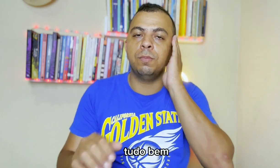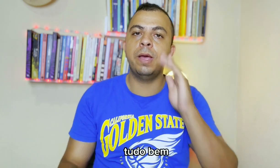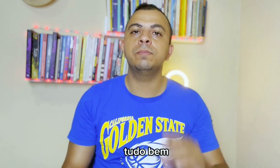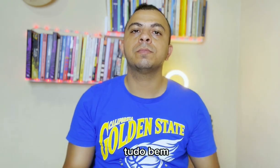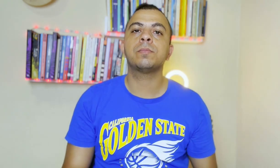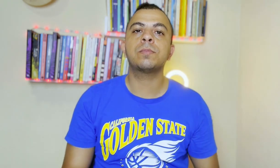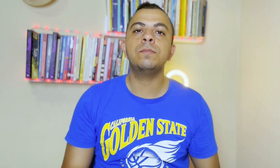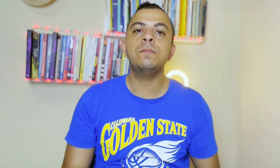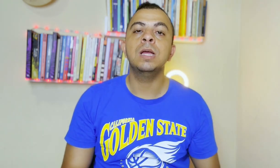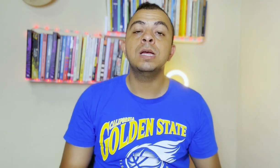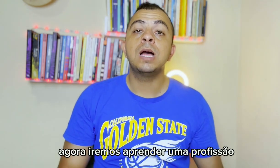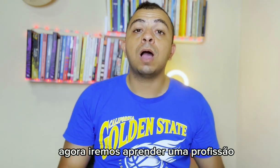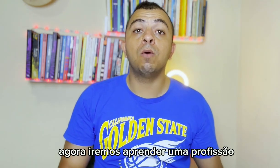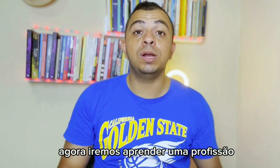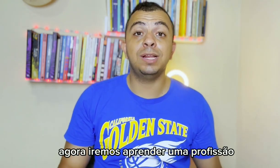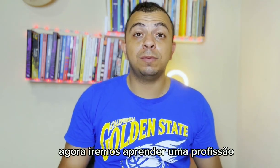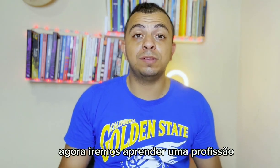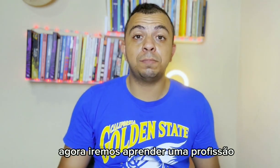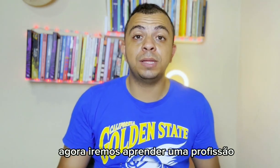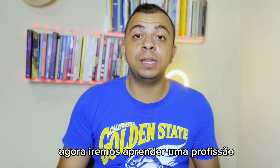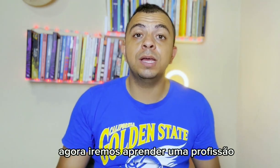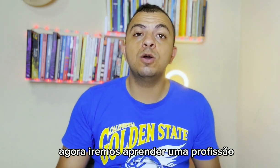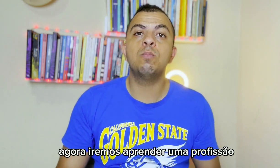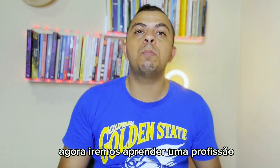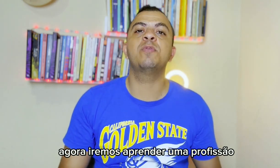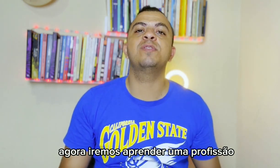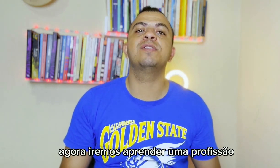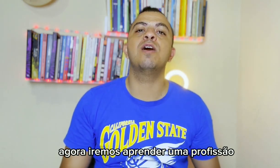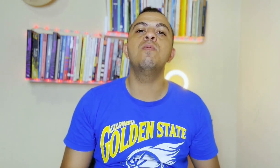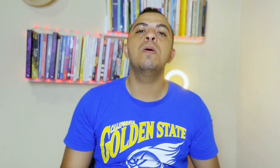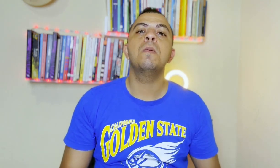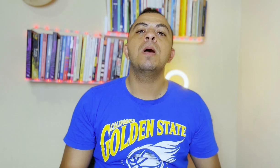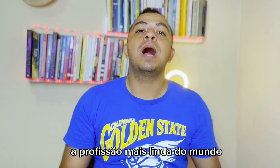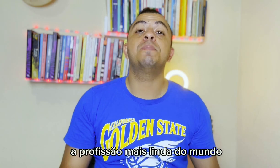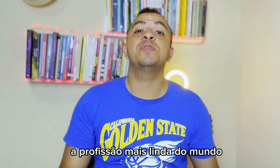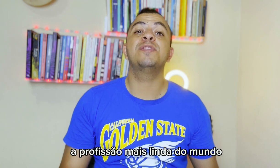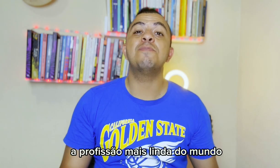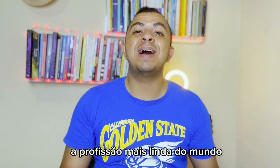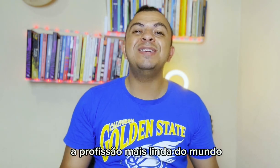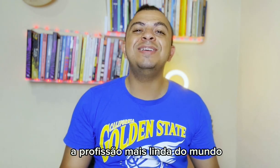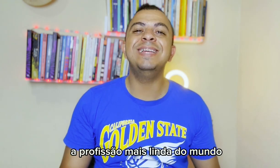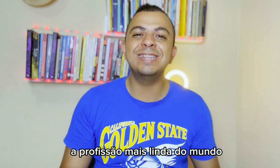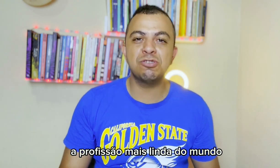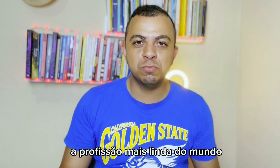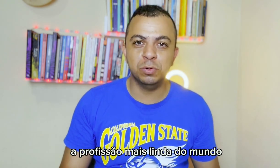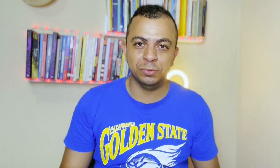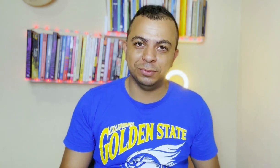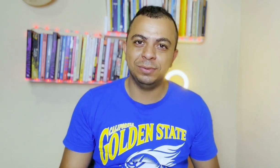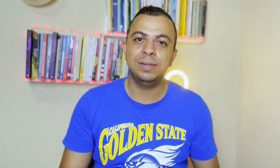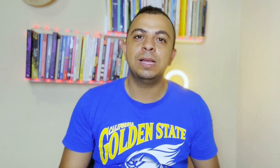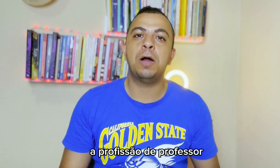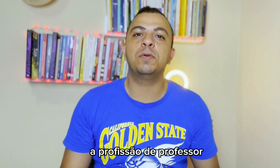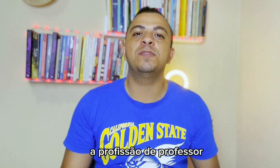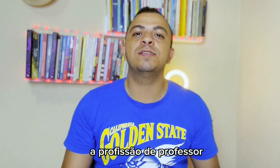bem? Agora iremos aprender a profissão mais linda do mundo, a profissão